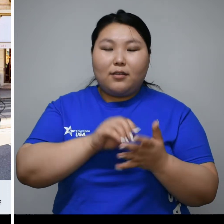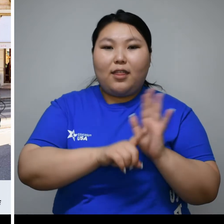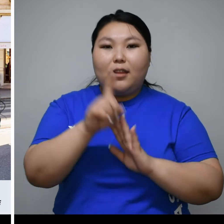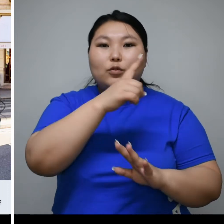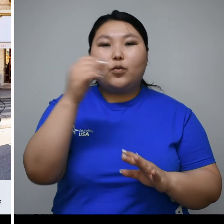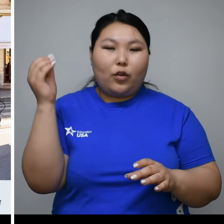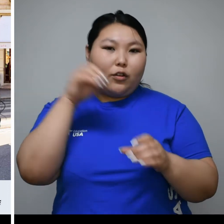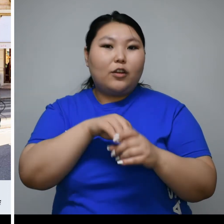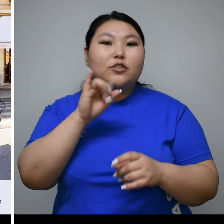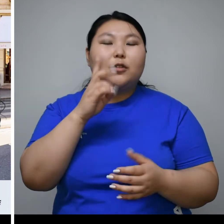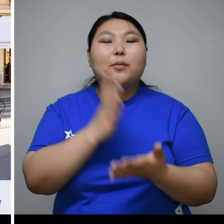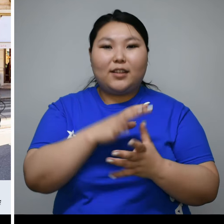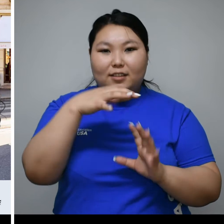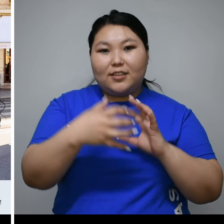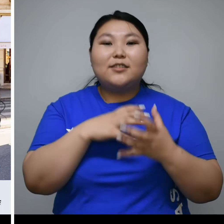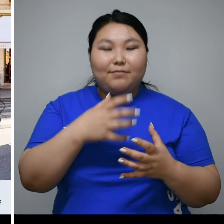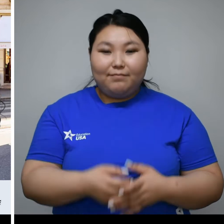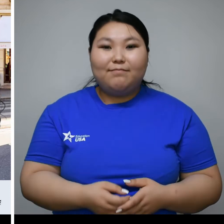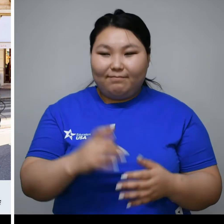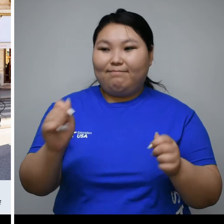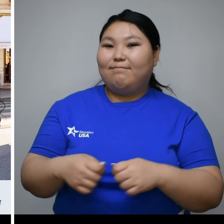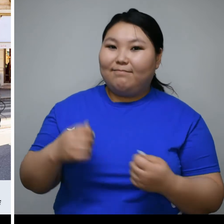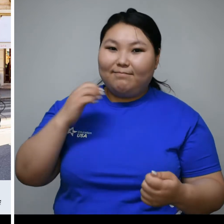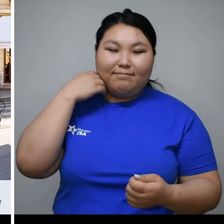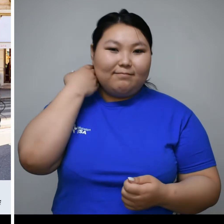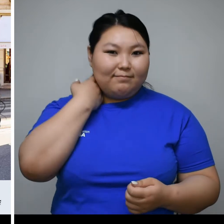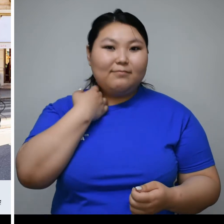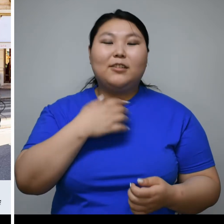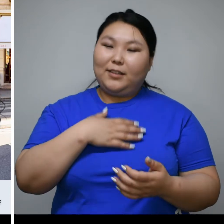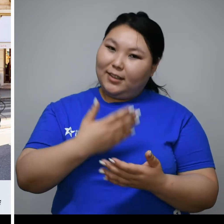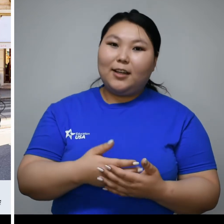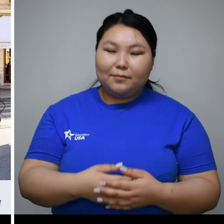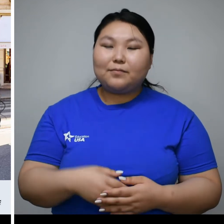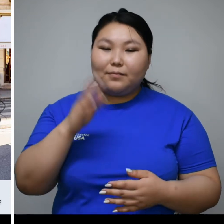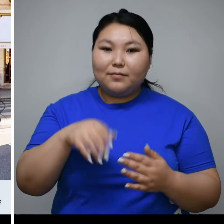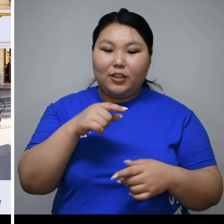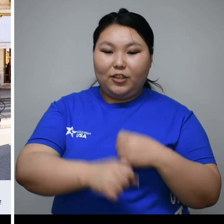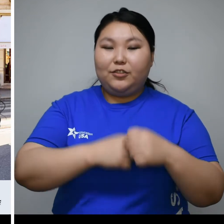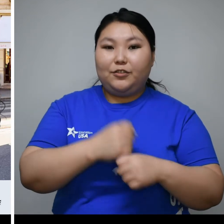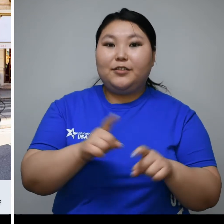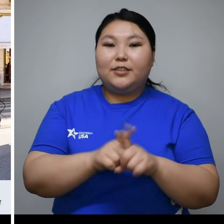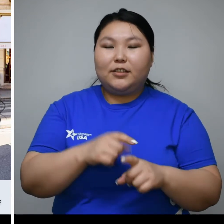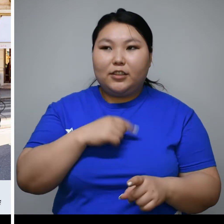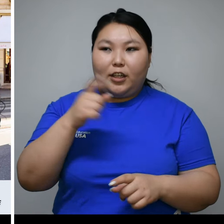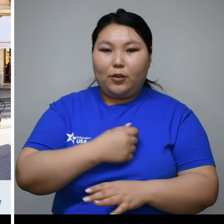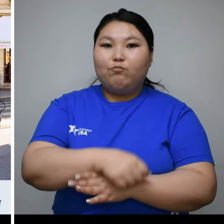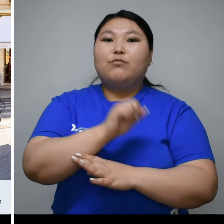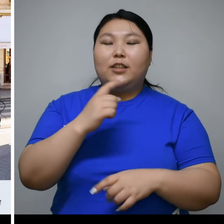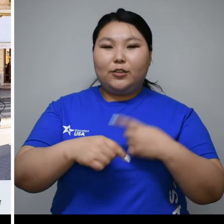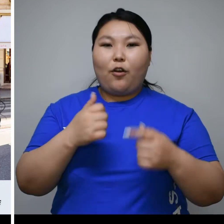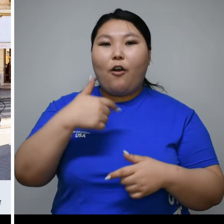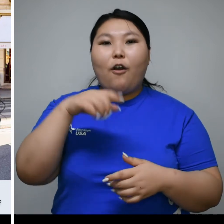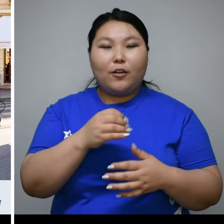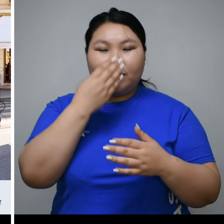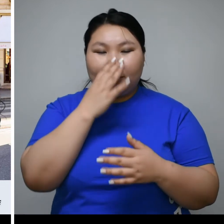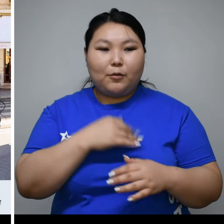тоглоомын ихний 100-д багтсан байгаа гэхийн. Тэгээд ерөнхийдөө баярлаа. Тэгээд одоо энэ жил ч гэсэн тэрэндээ оромшаад илүү